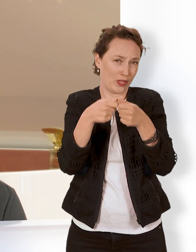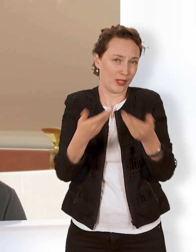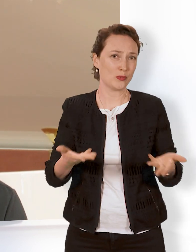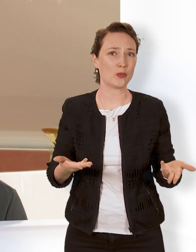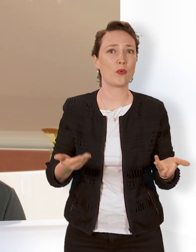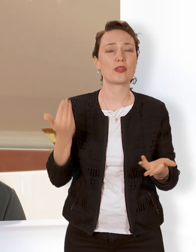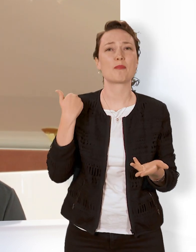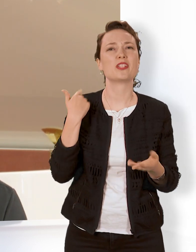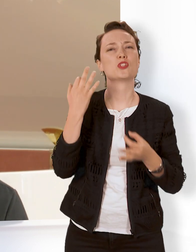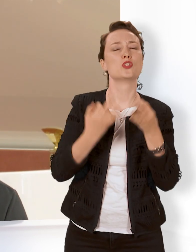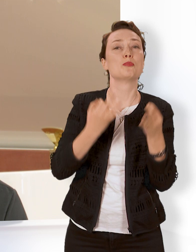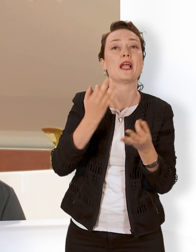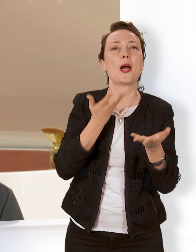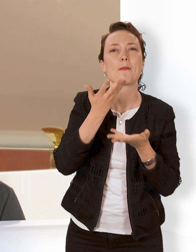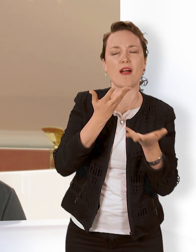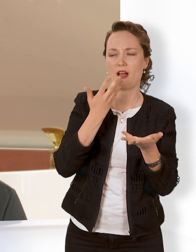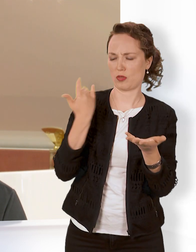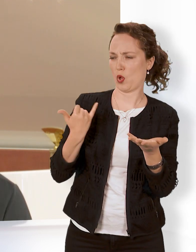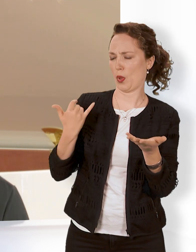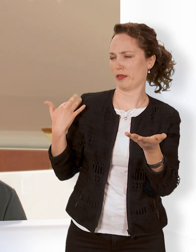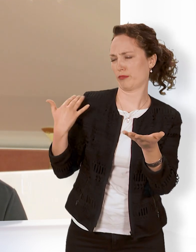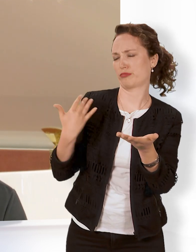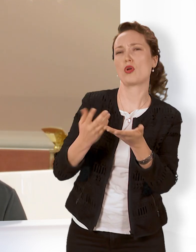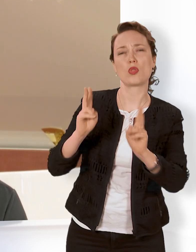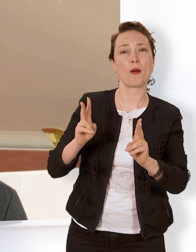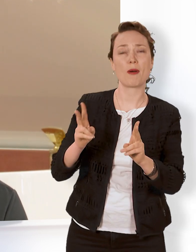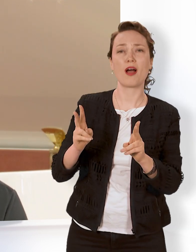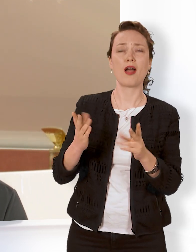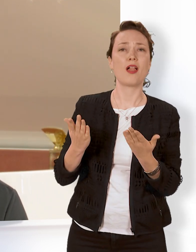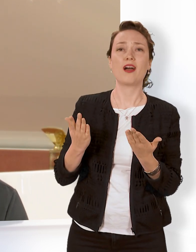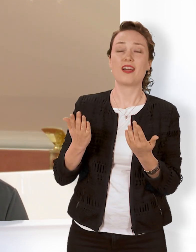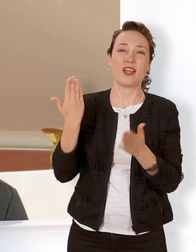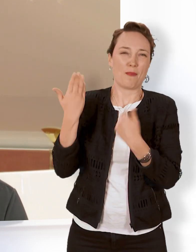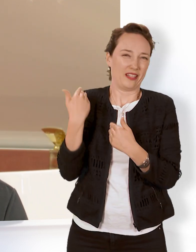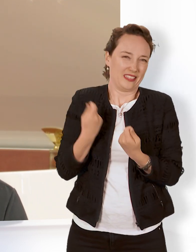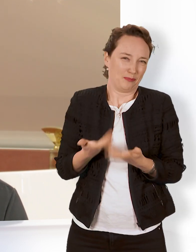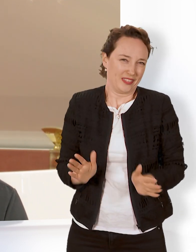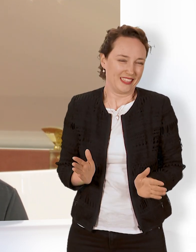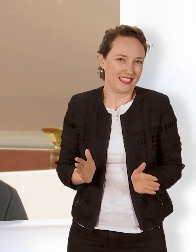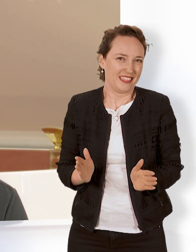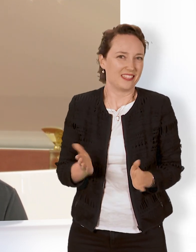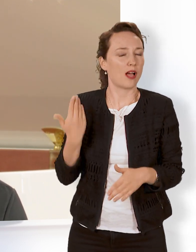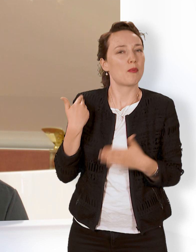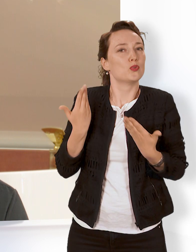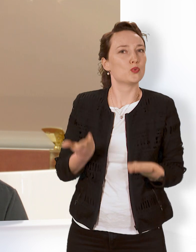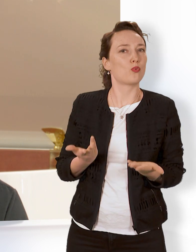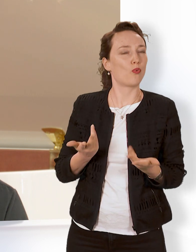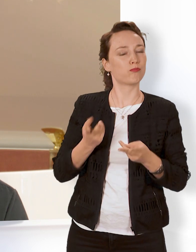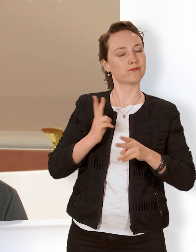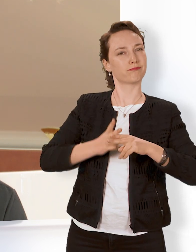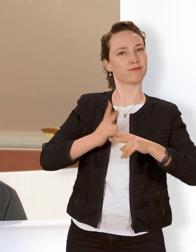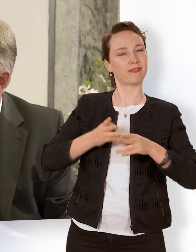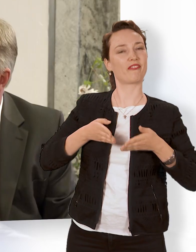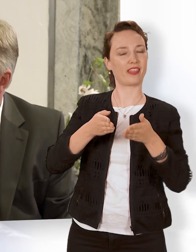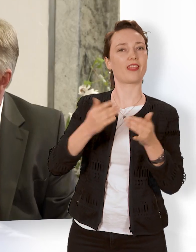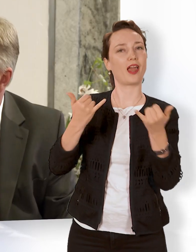mit Spielerberatern, so wie das seit Jahren jetzt gang und gäbe ist, das gab es damals noch nicht so. Und da wurde noch der klassische Weg über die